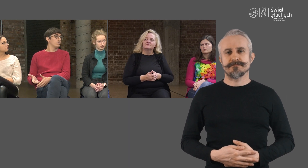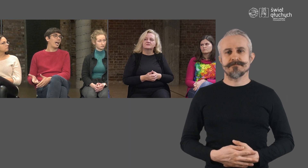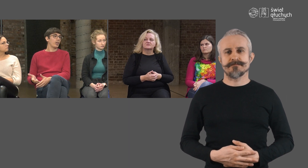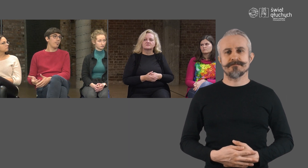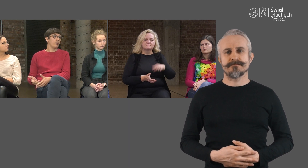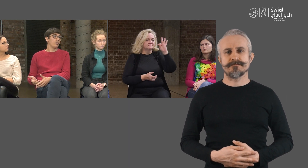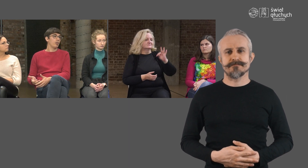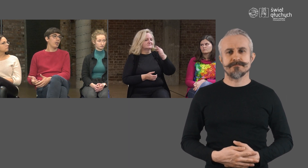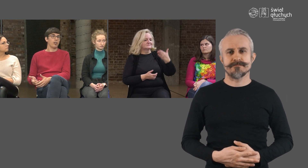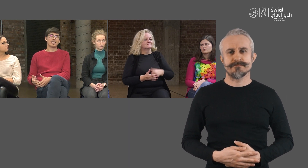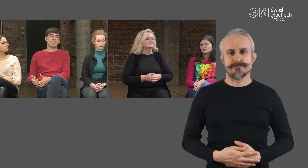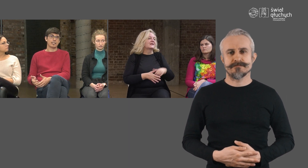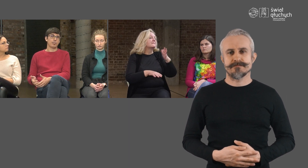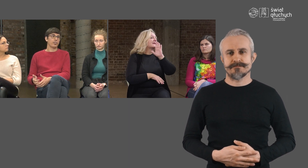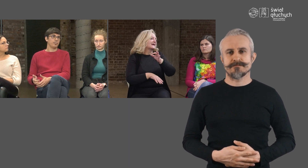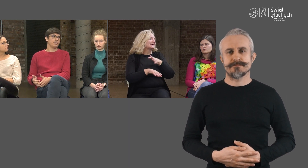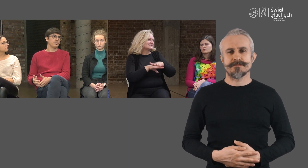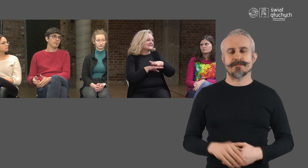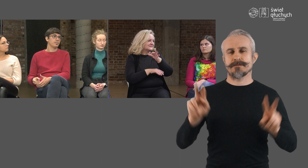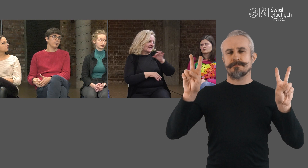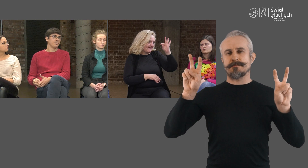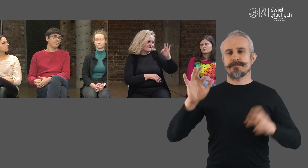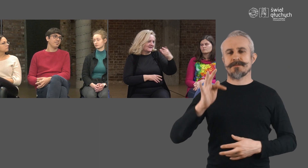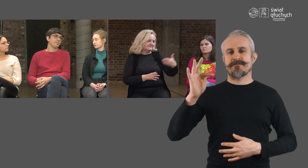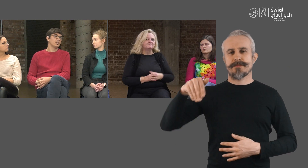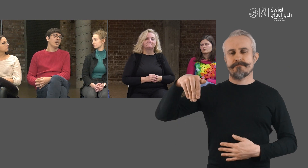FM. To jest system FM. System FM.